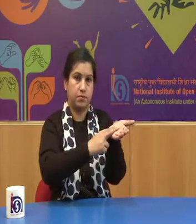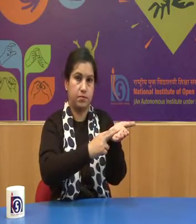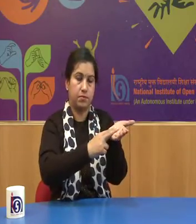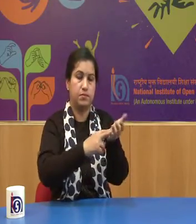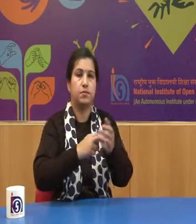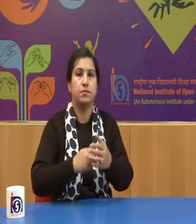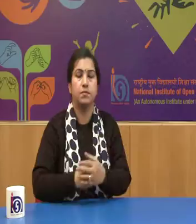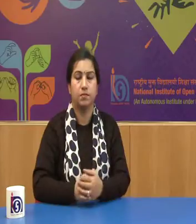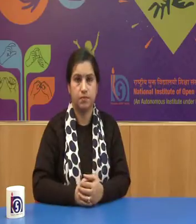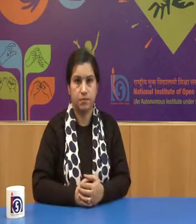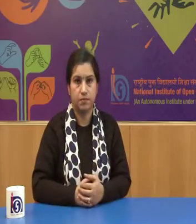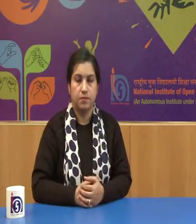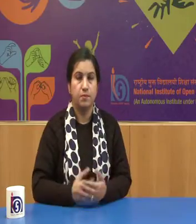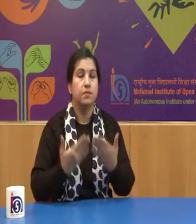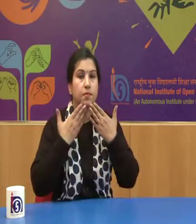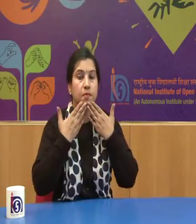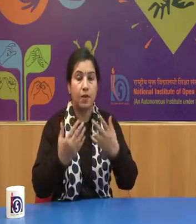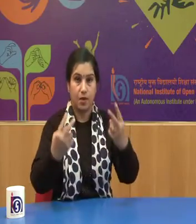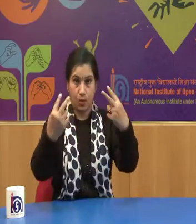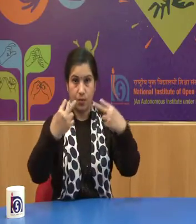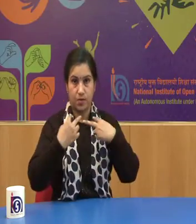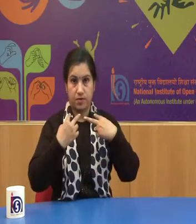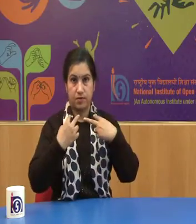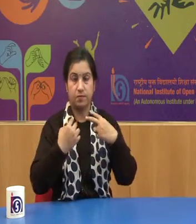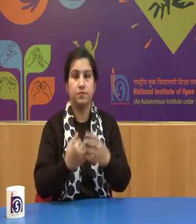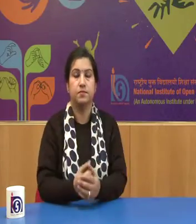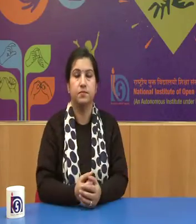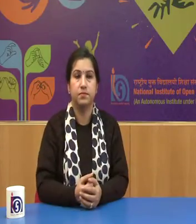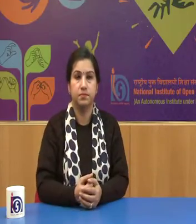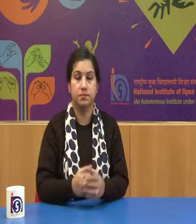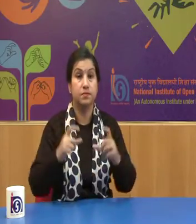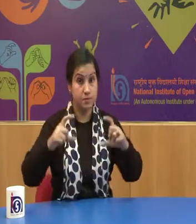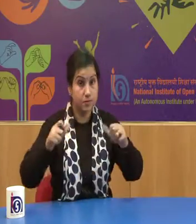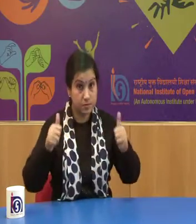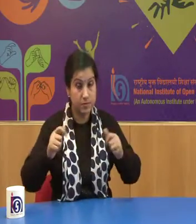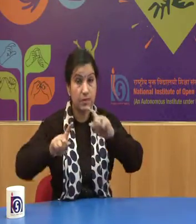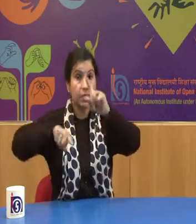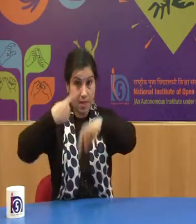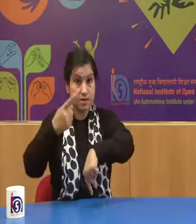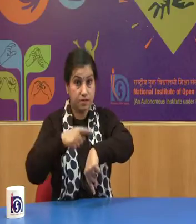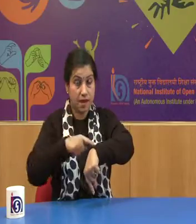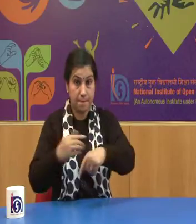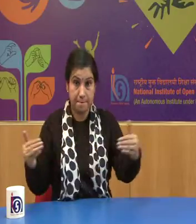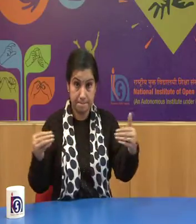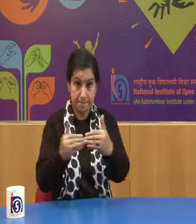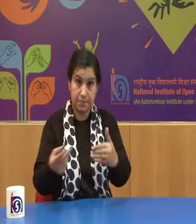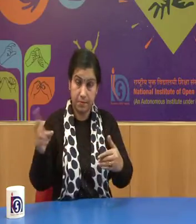www.nios.ac.in. Thank you for watching. Take care till we meet next time.